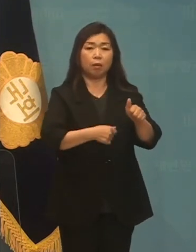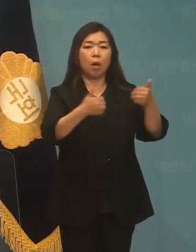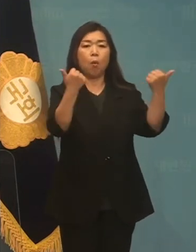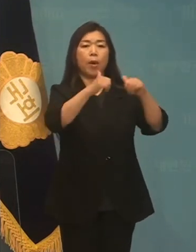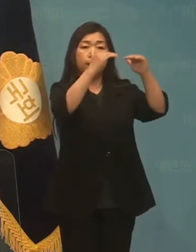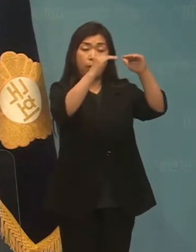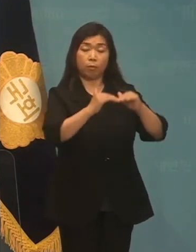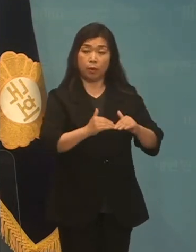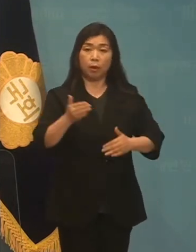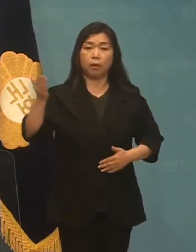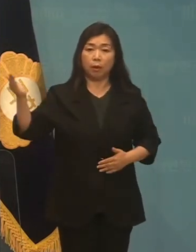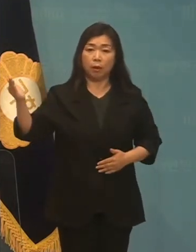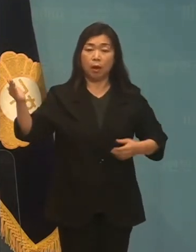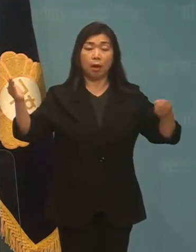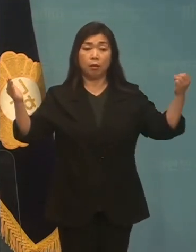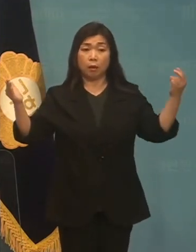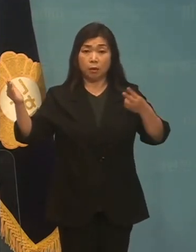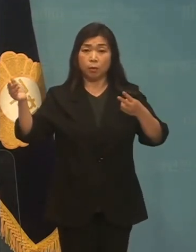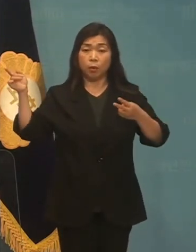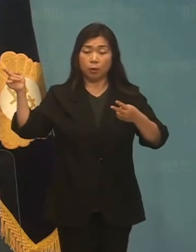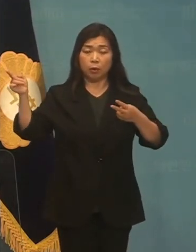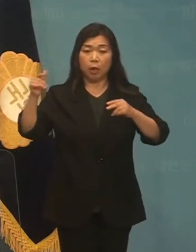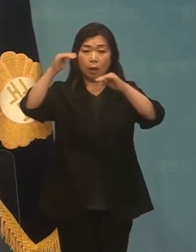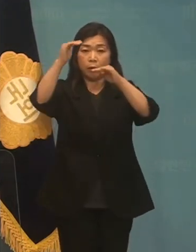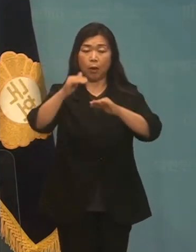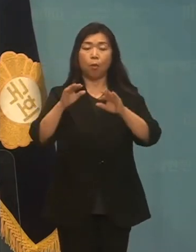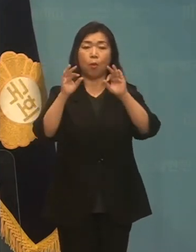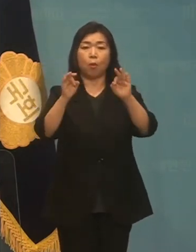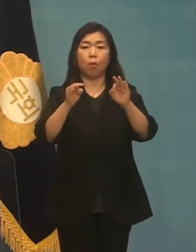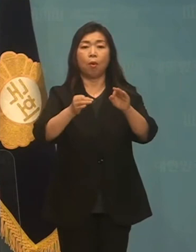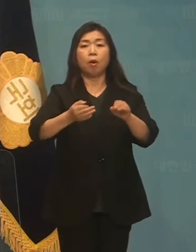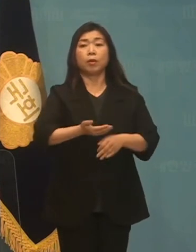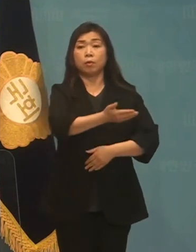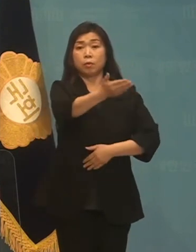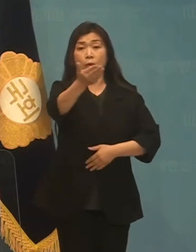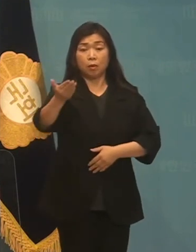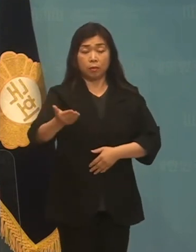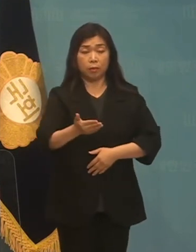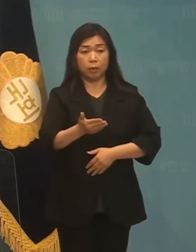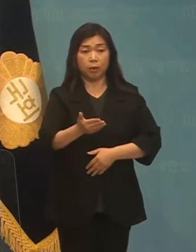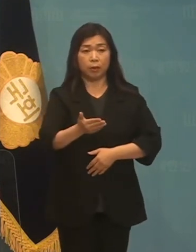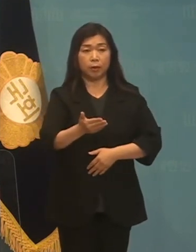회의록입니다. 다시 한번 우리 언론 여러분께